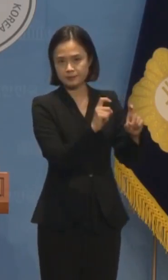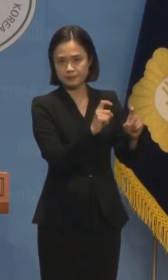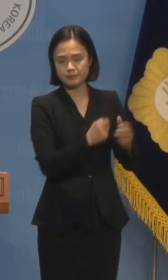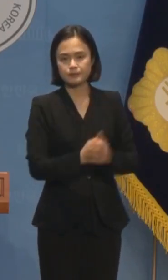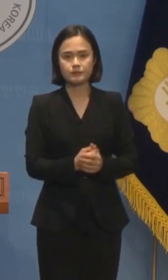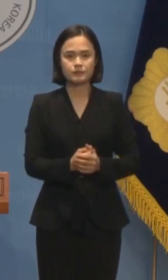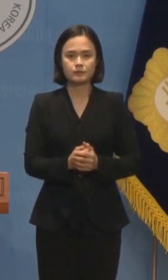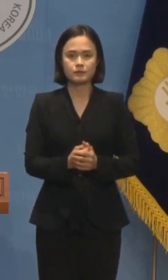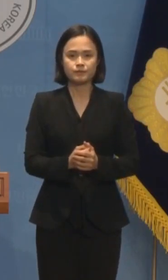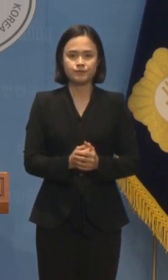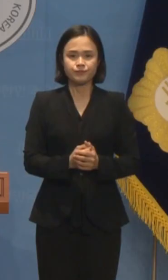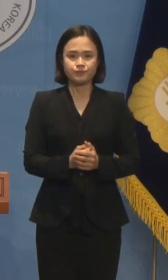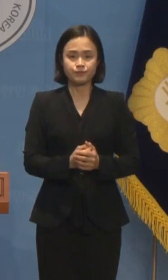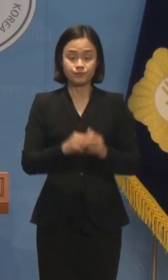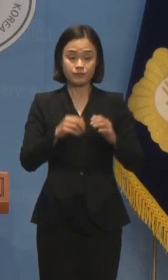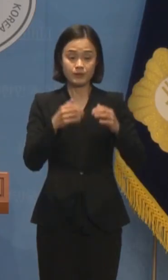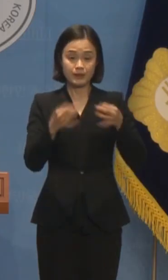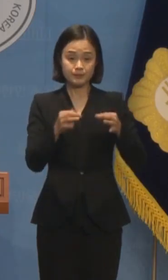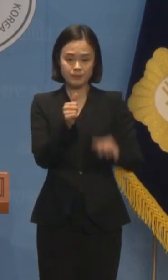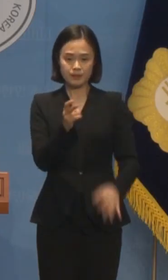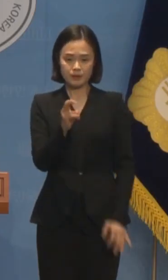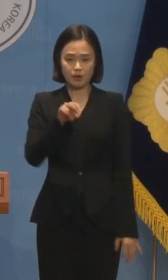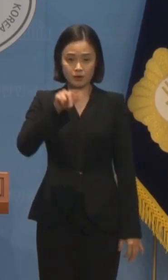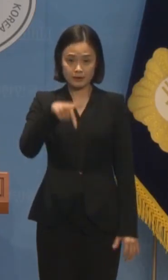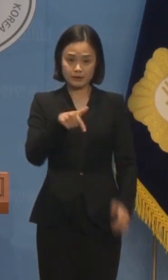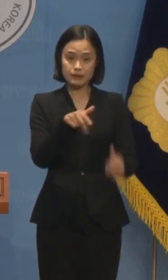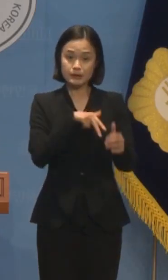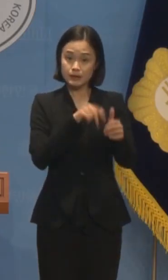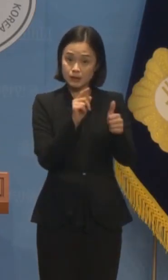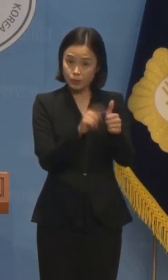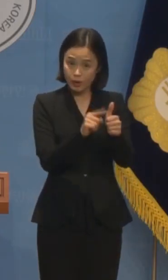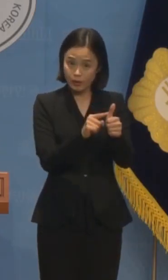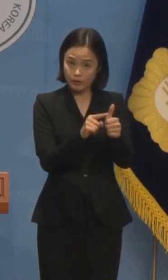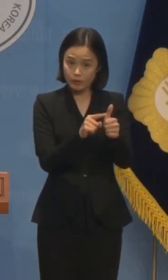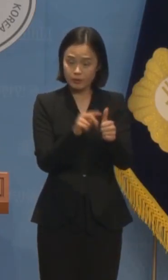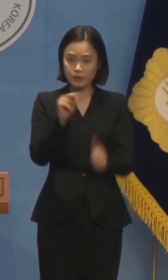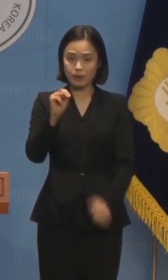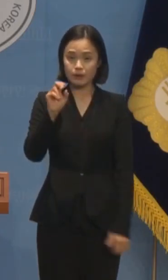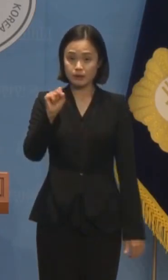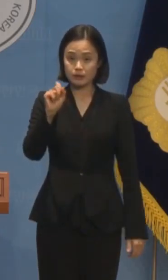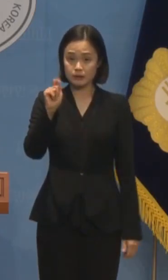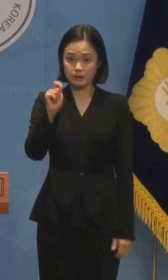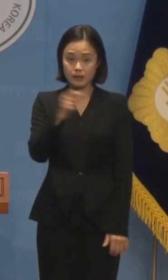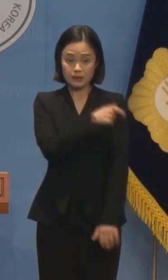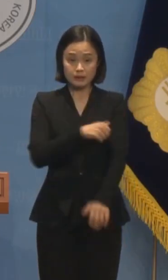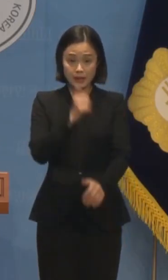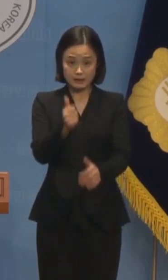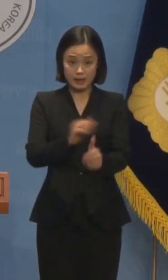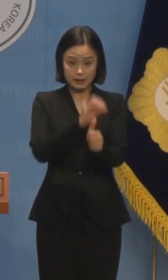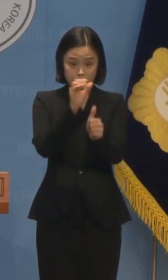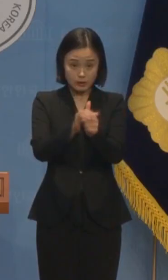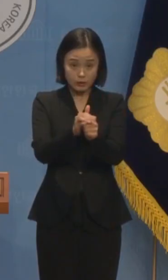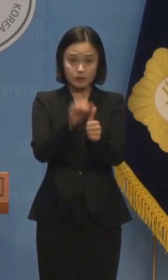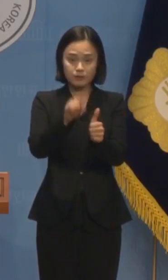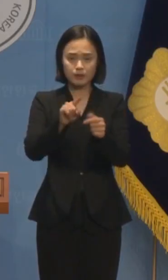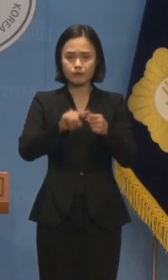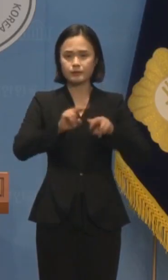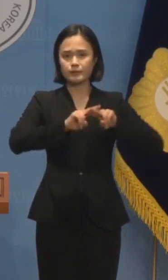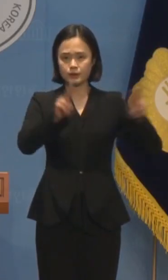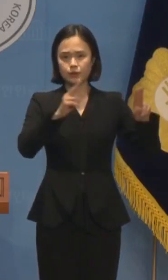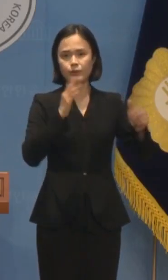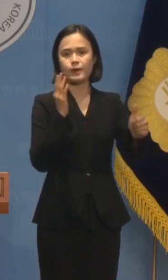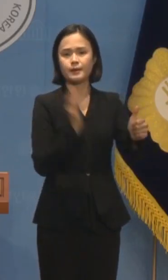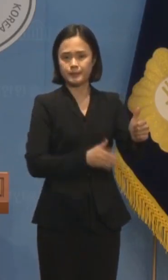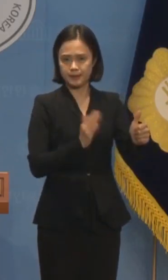국회의원으로서 김영식 전 국민의힘 의원의 NST 이사장 선임을 철회하길 촉구합니다.